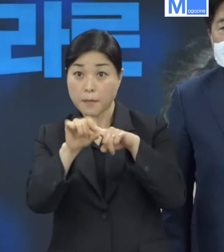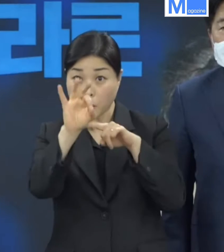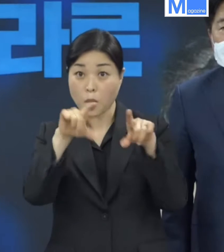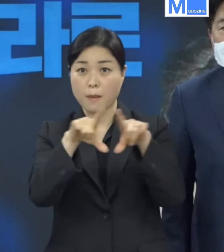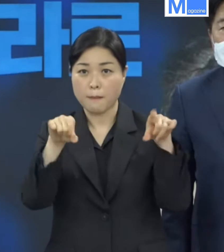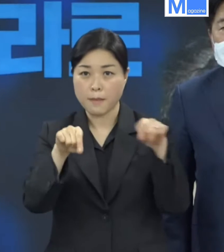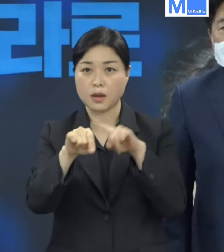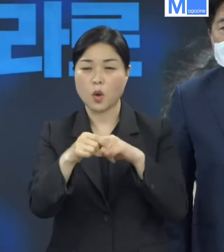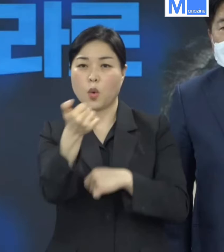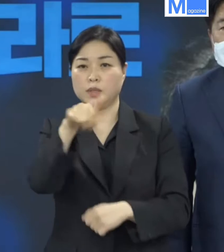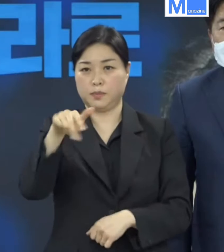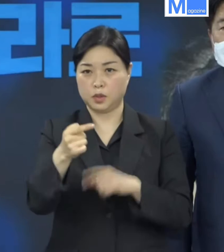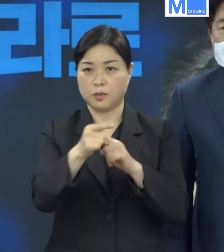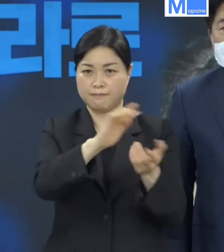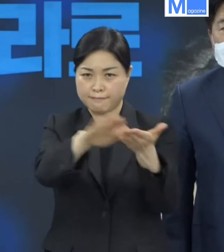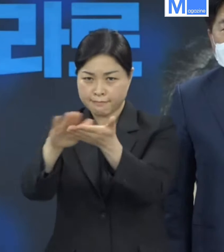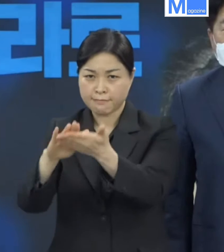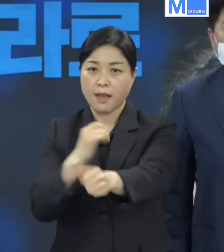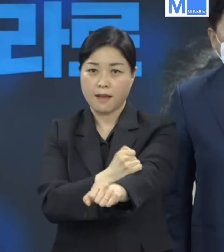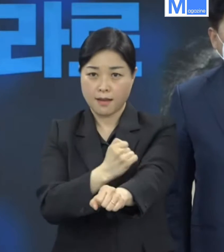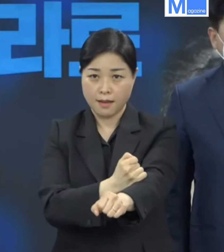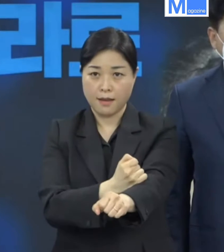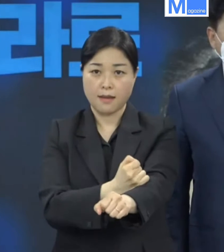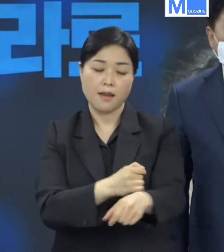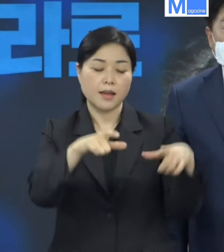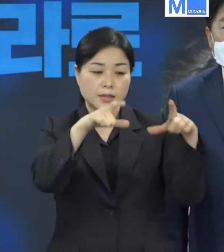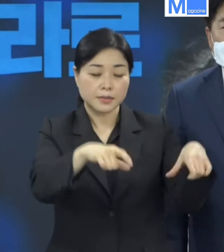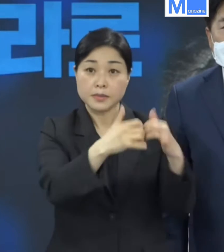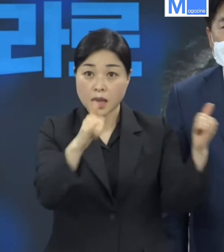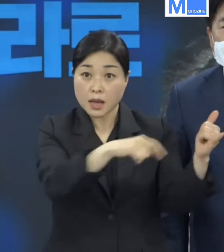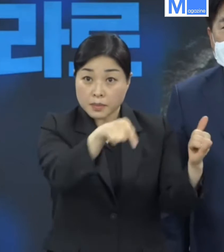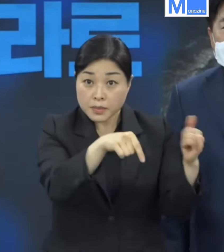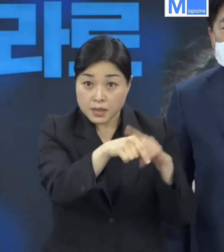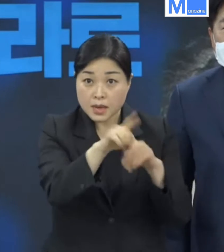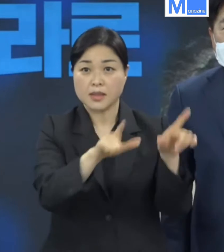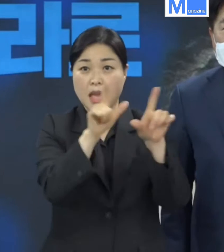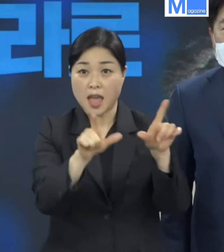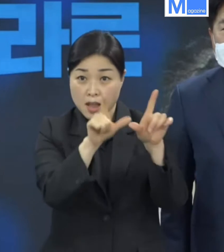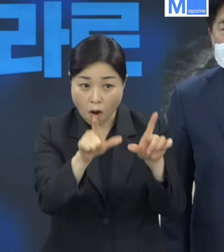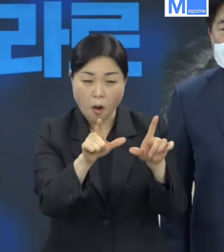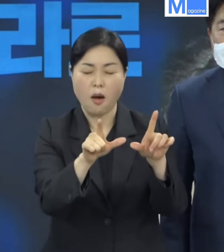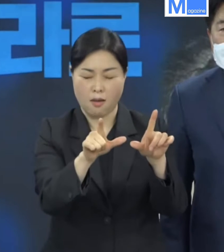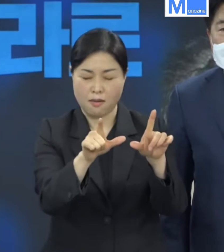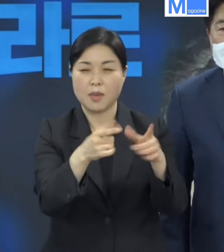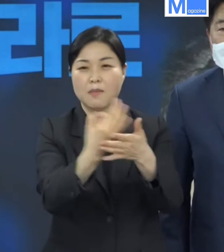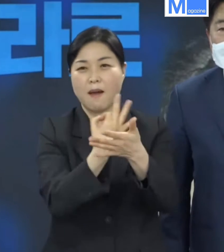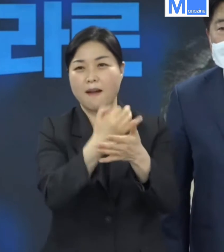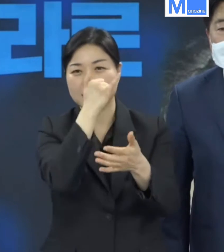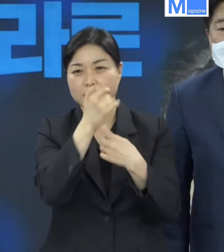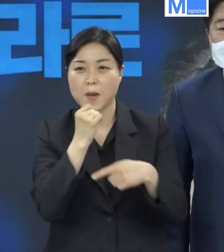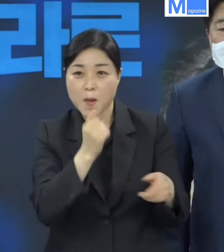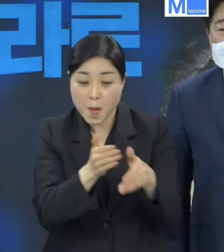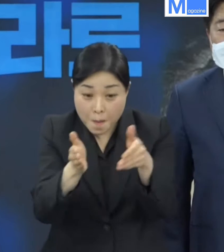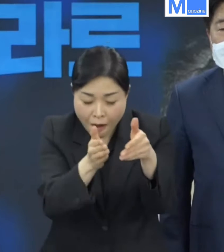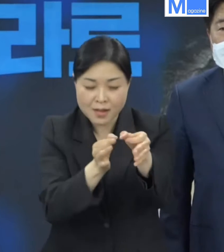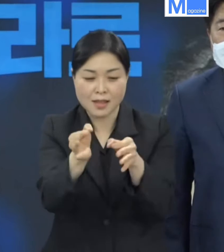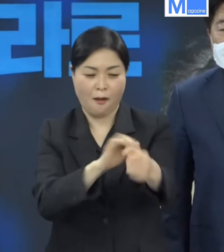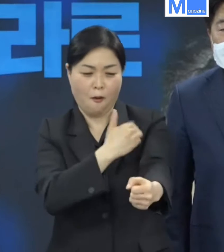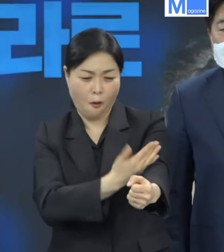하고 서민들의 생업터전인 골목상권이 북적북적 다시 살아나도록